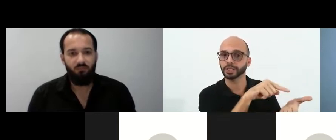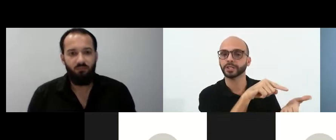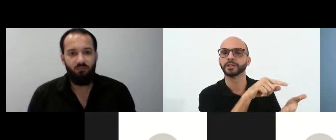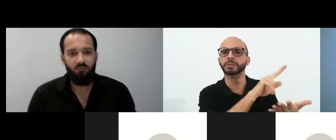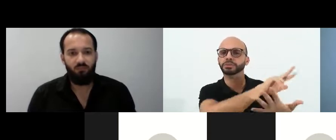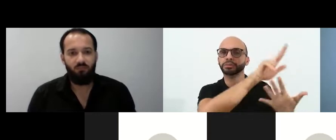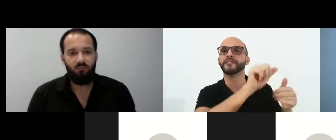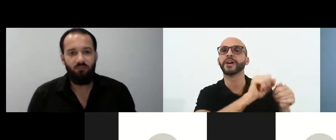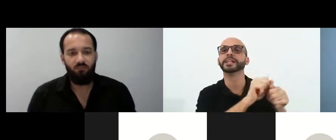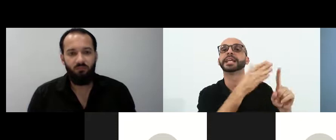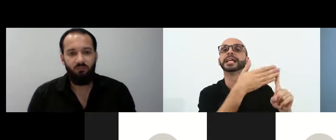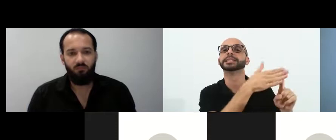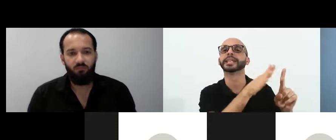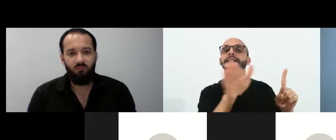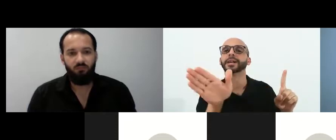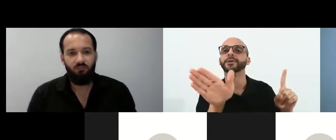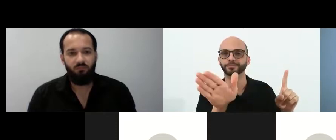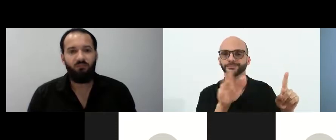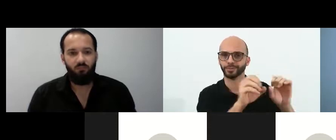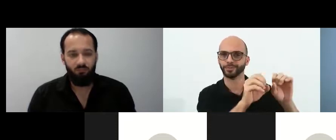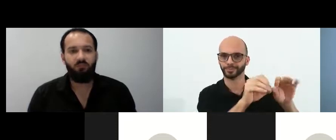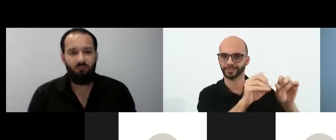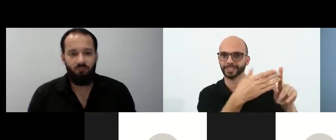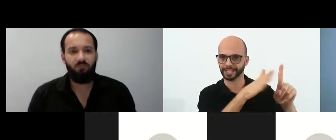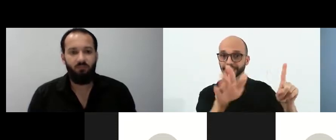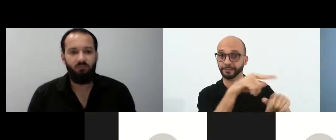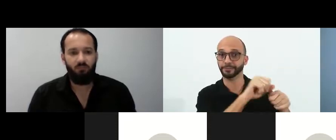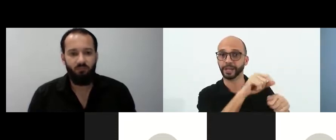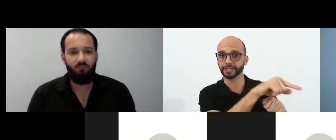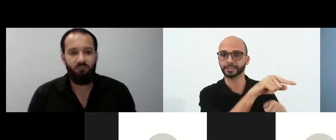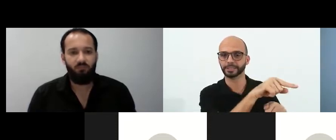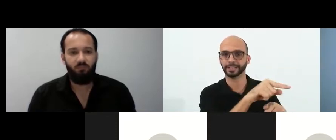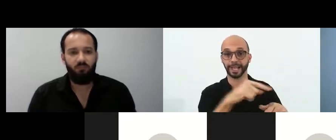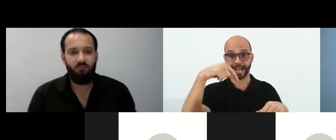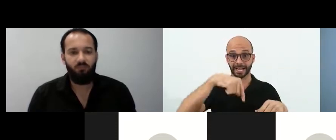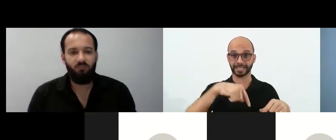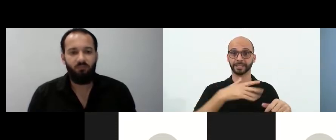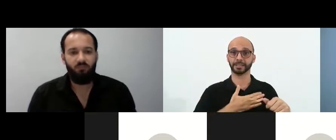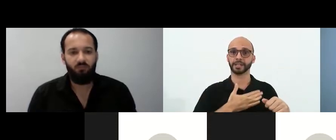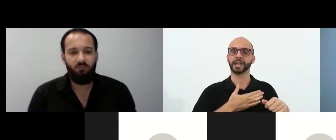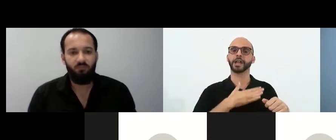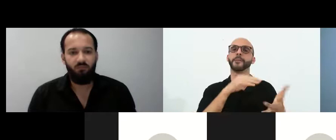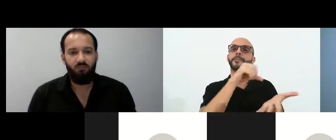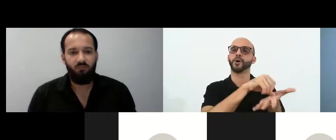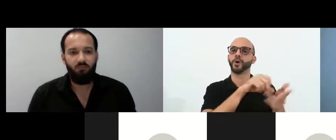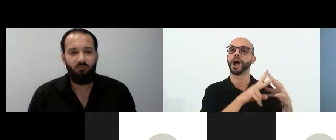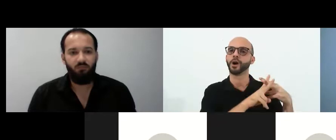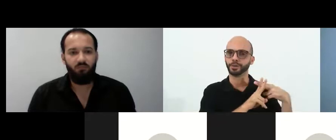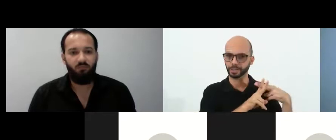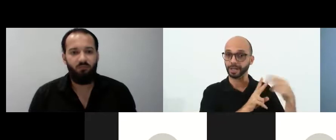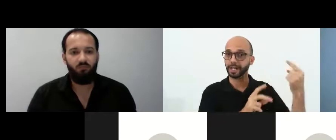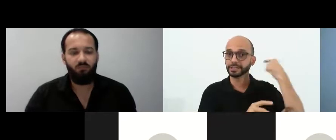algumas coisas. Antes as universidades, elas faziam videoaulas.